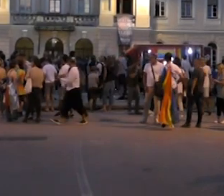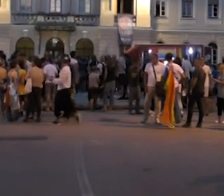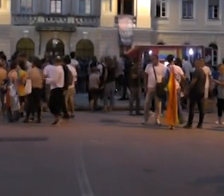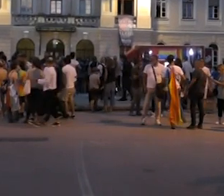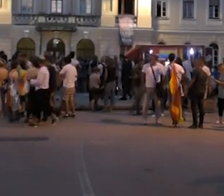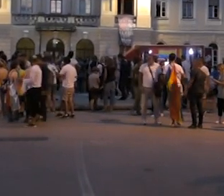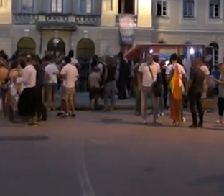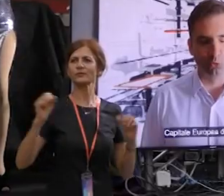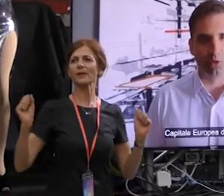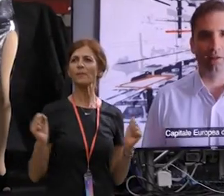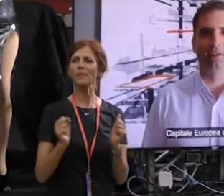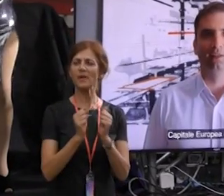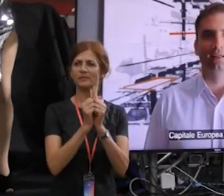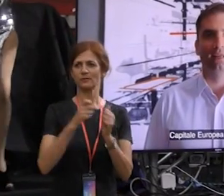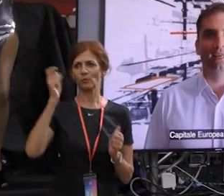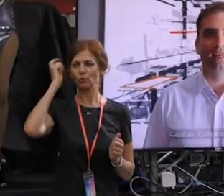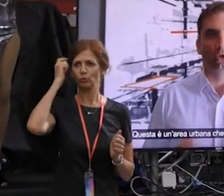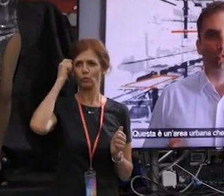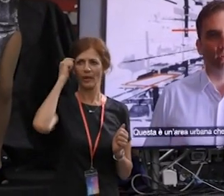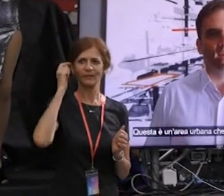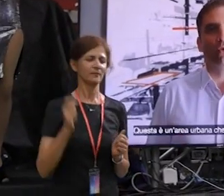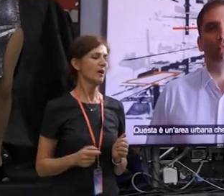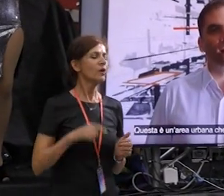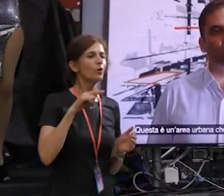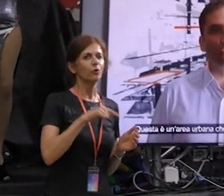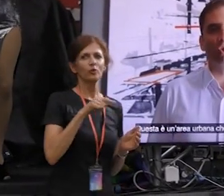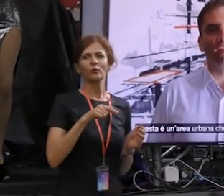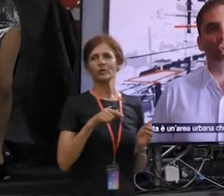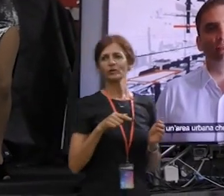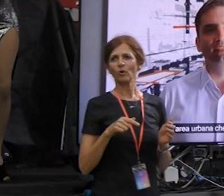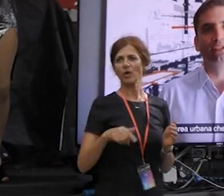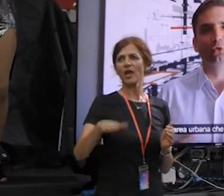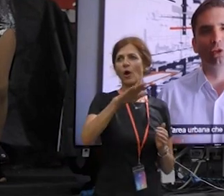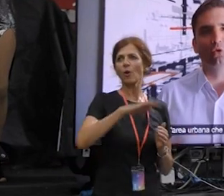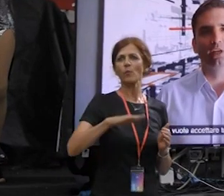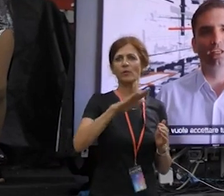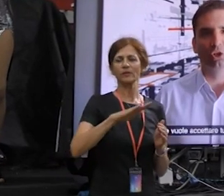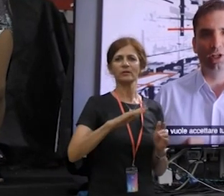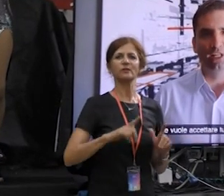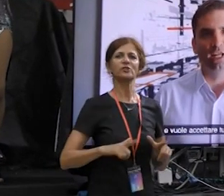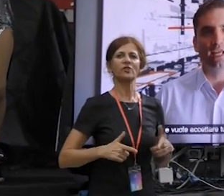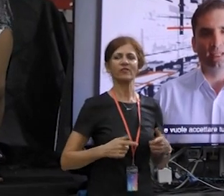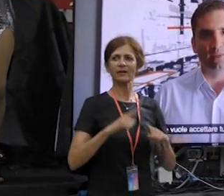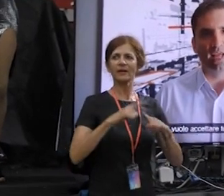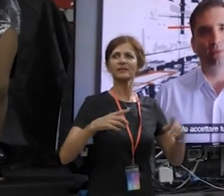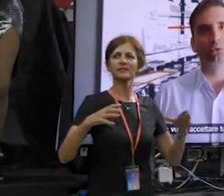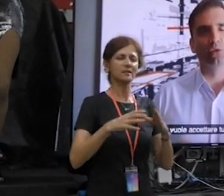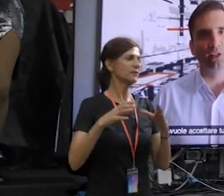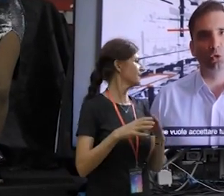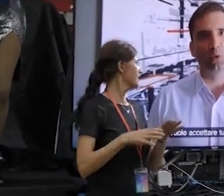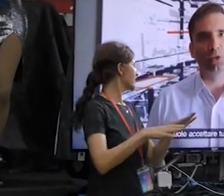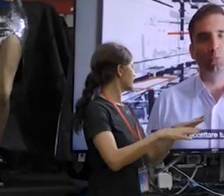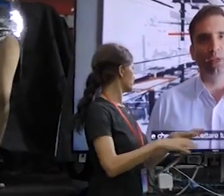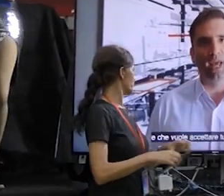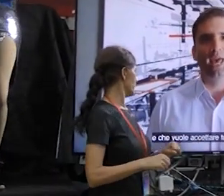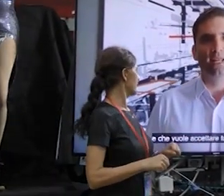che ha negato il patrocinio del comune mentre il primo cittadino di nova gorica klein micra beach ha espresso il proprio appoggio anche con